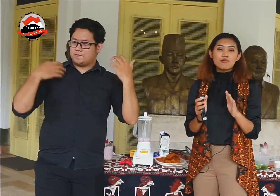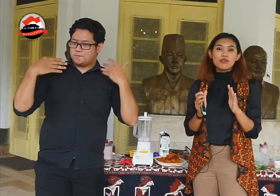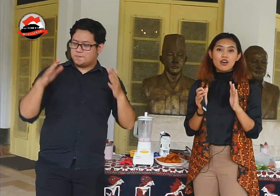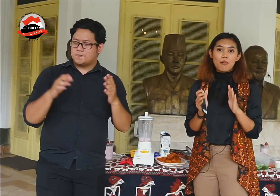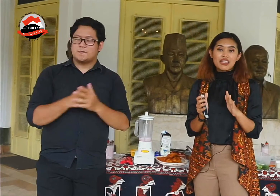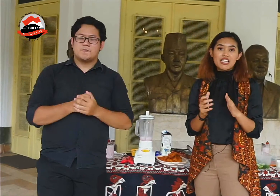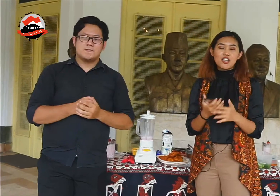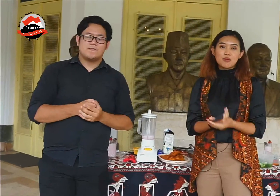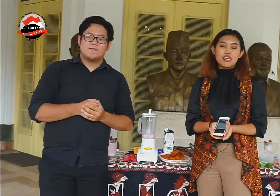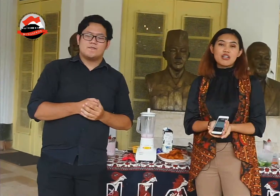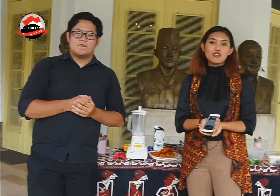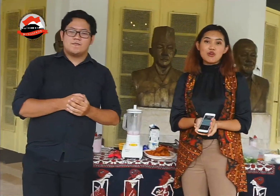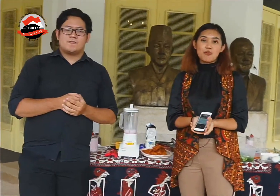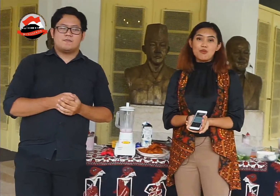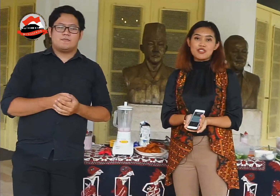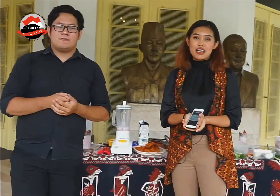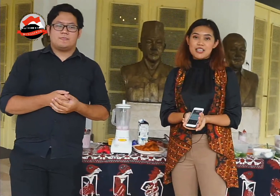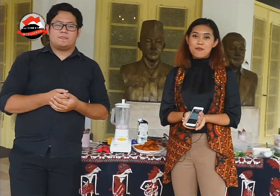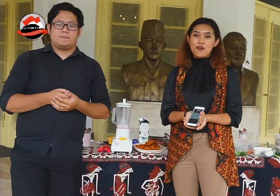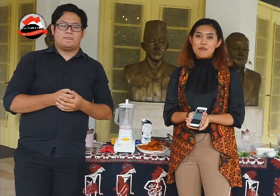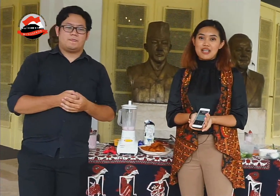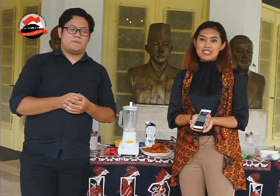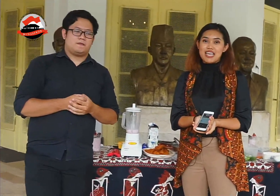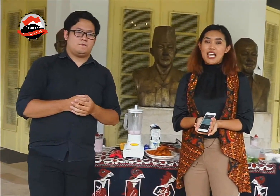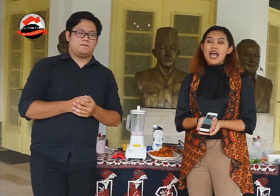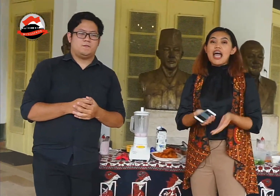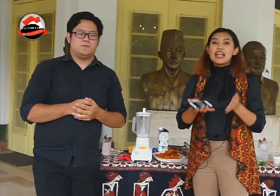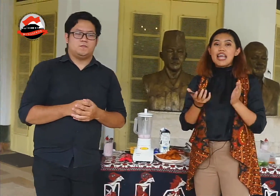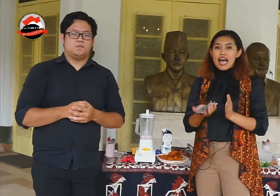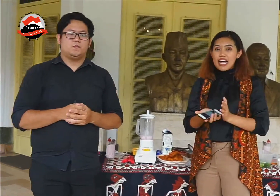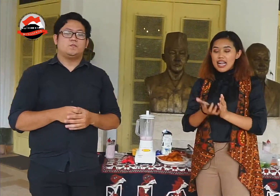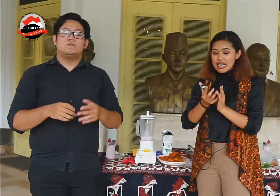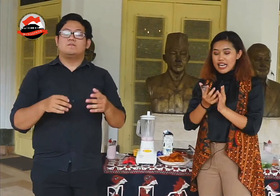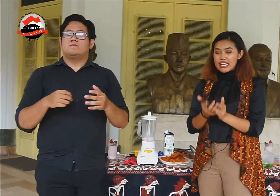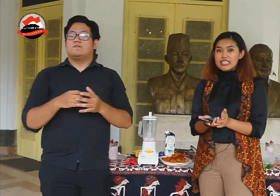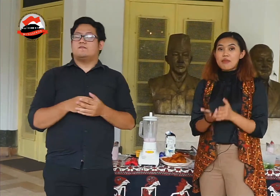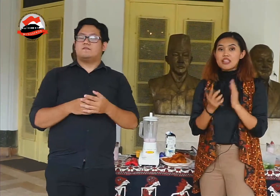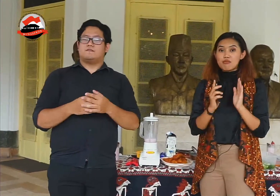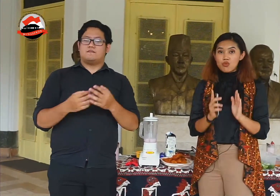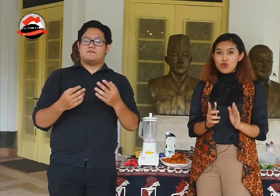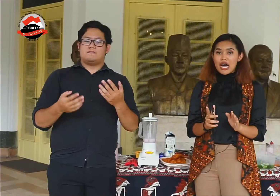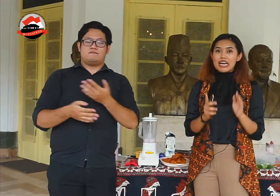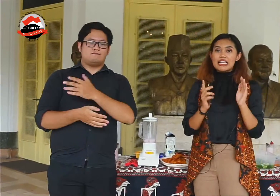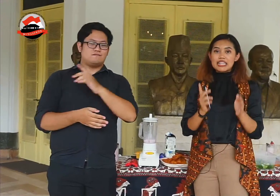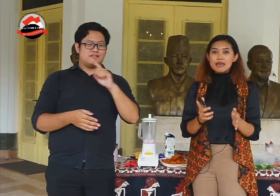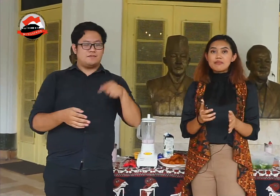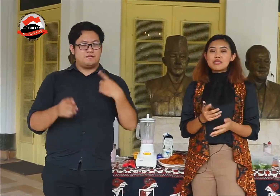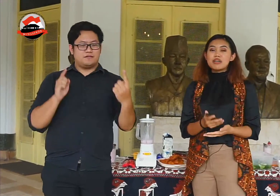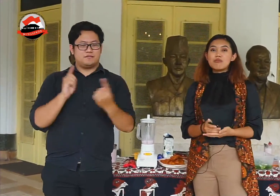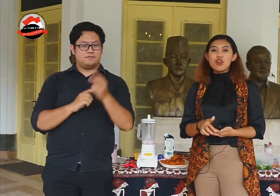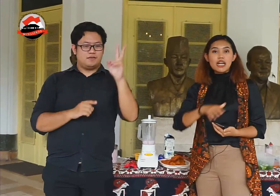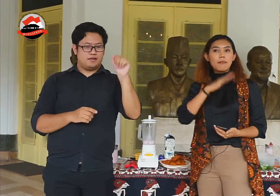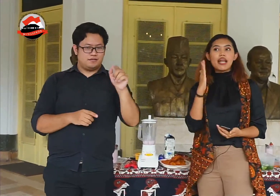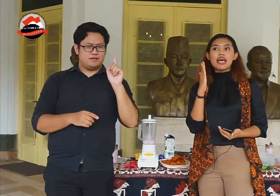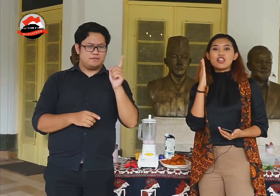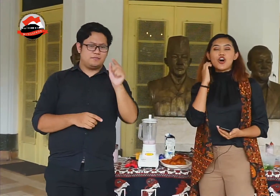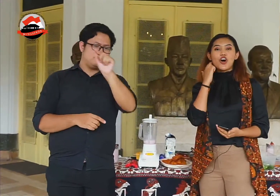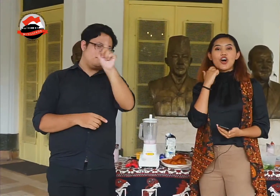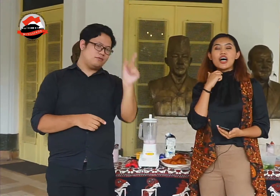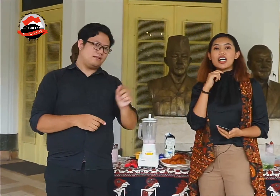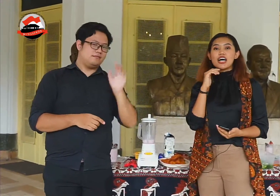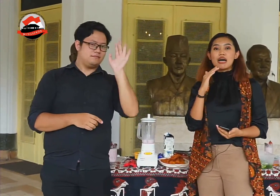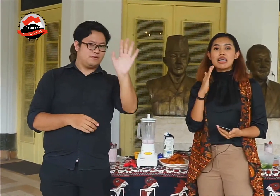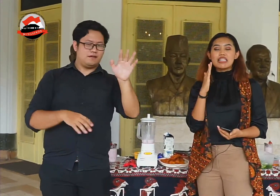kolom komentarnya YouTube channel Museum Perumusan Naskah Proklamasi. Boleh, di 0811. Dan adik-adik sampai ketemu, karena nanti sebulan depan